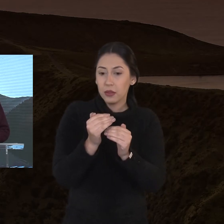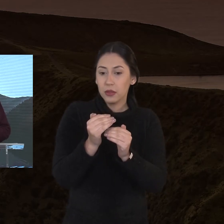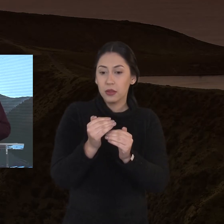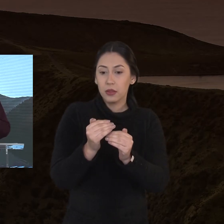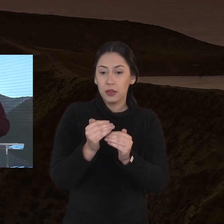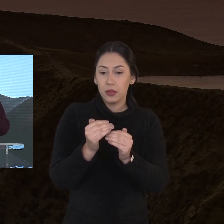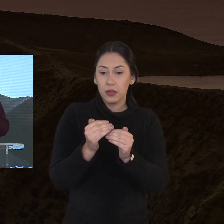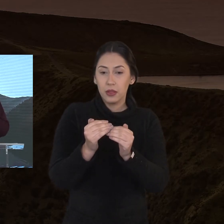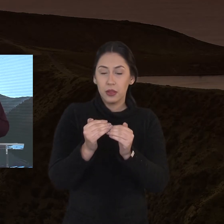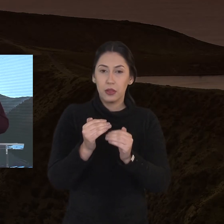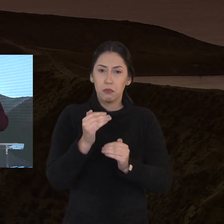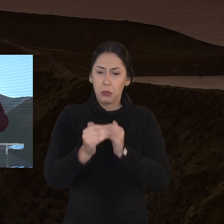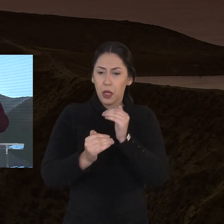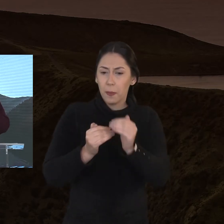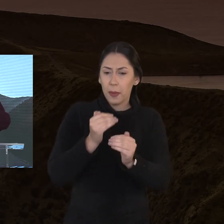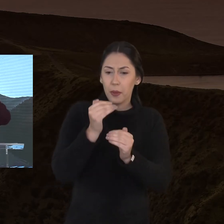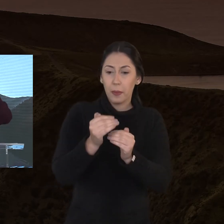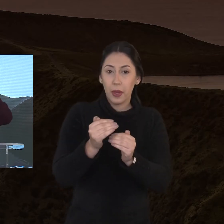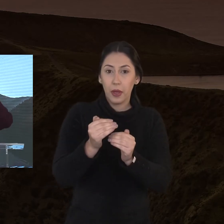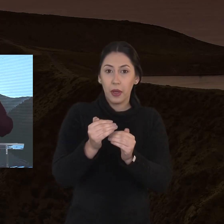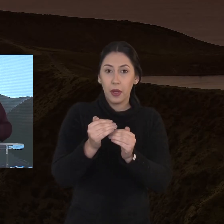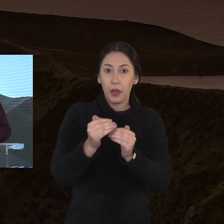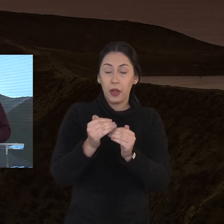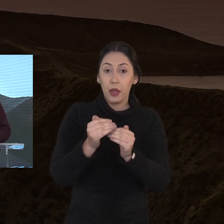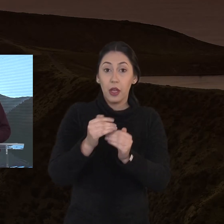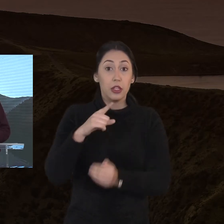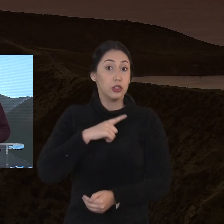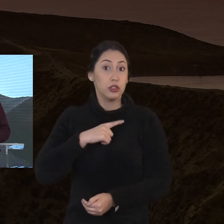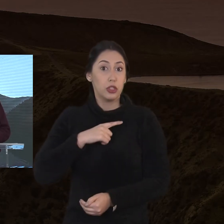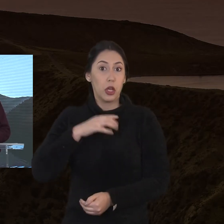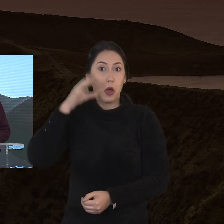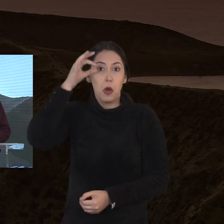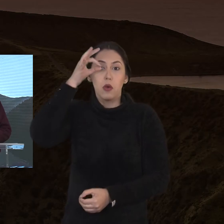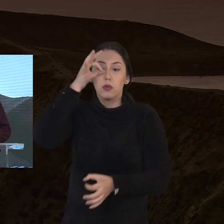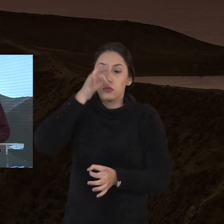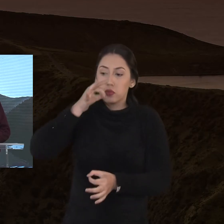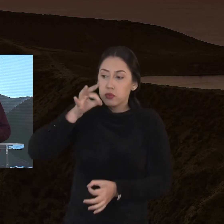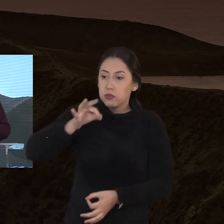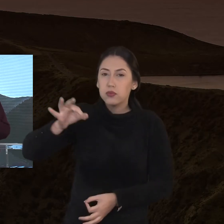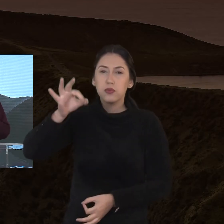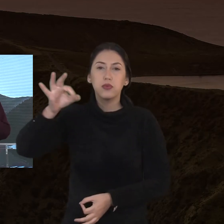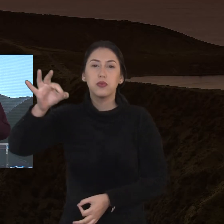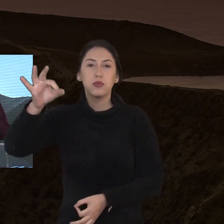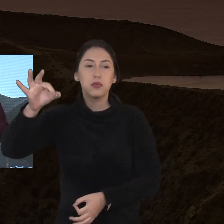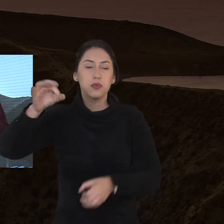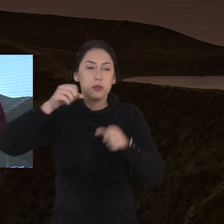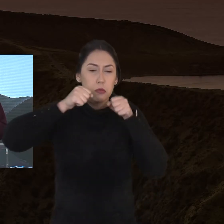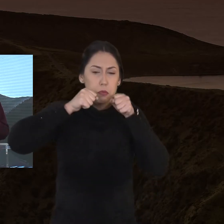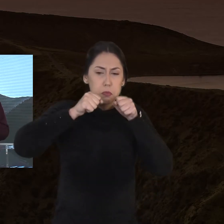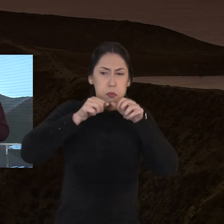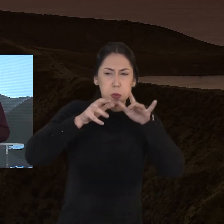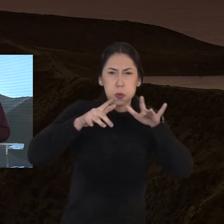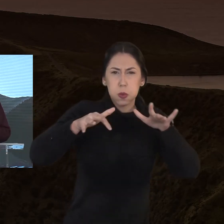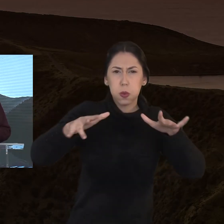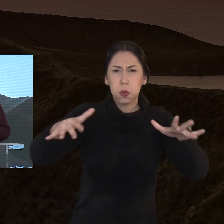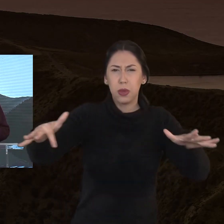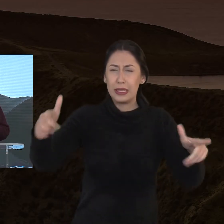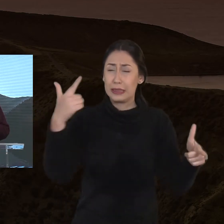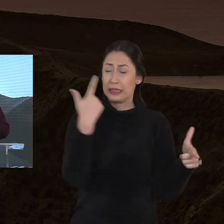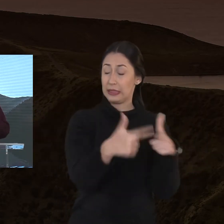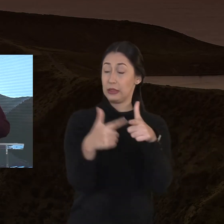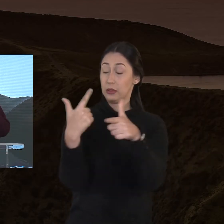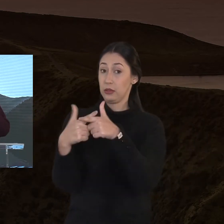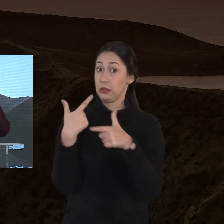da crisálida e essas coisas daí saíam uma nova música das narinas então isso causava um grande transtorno